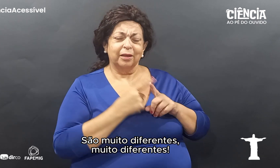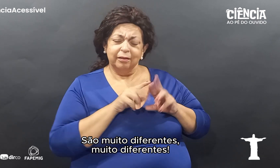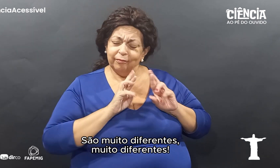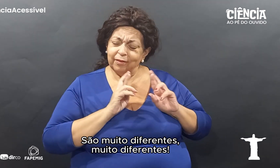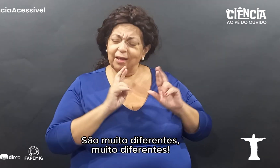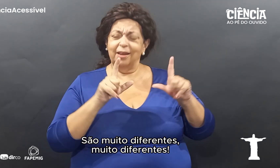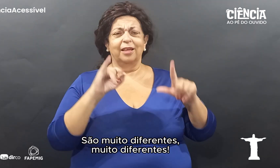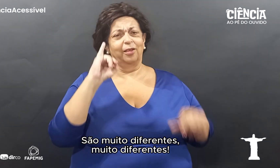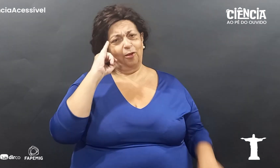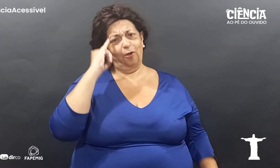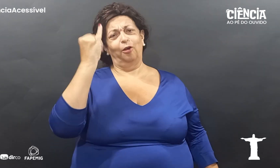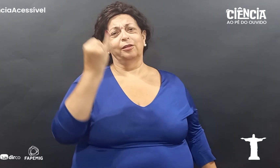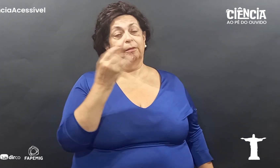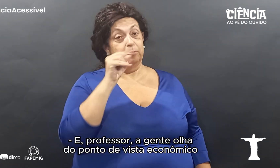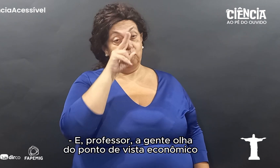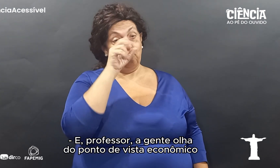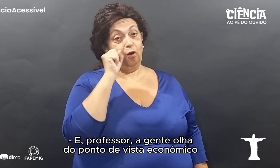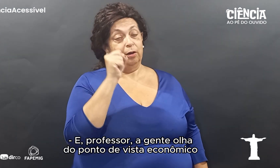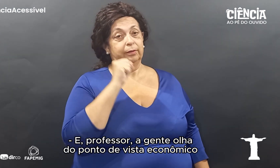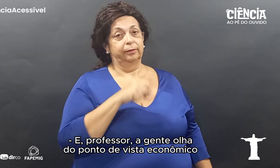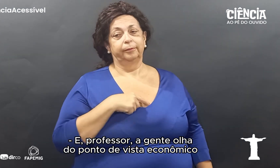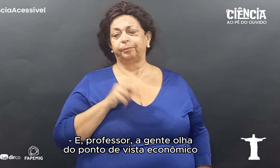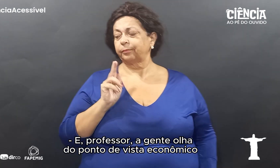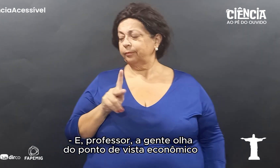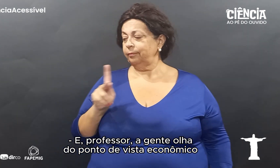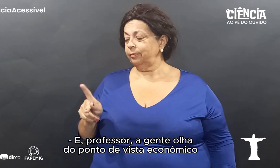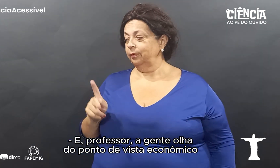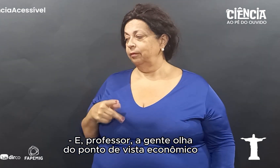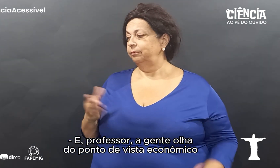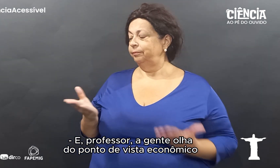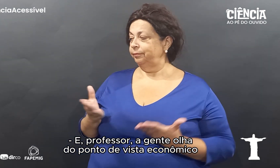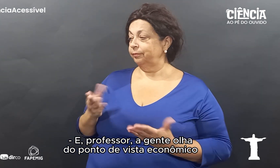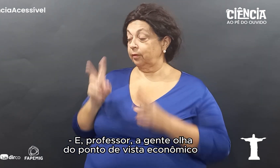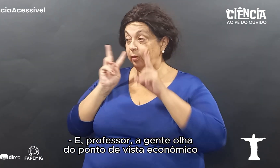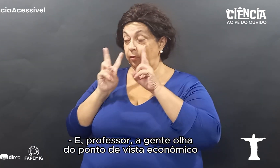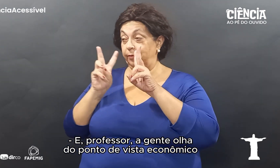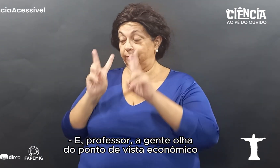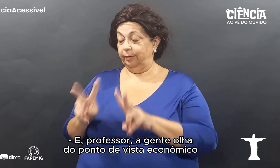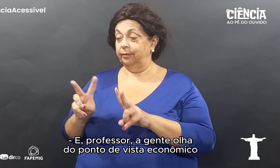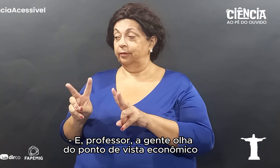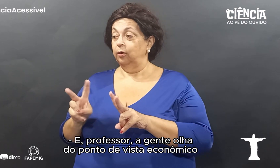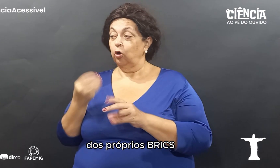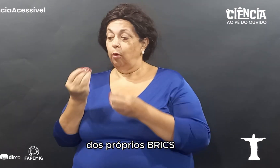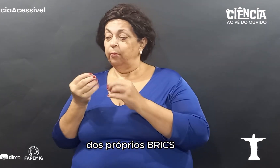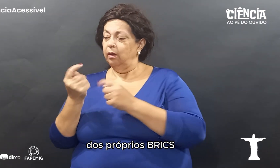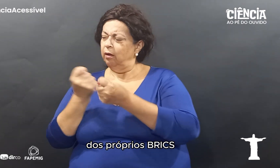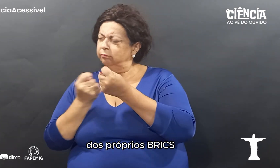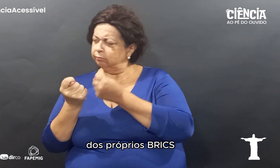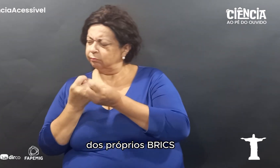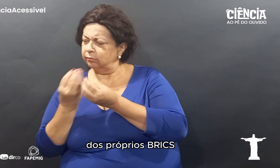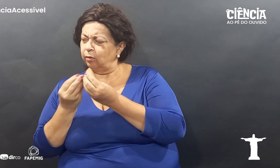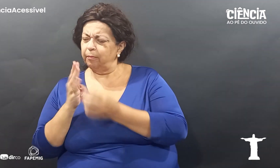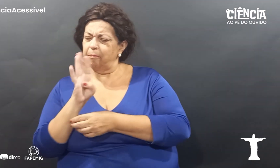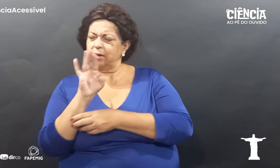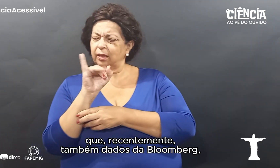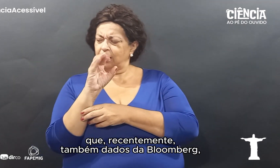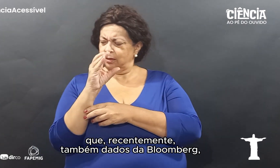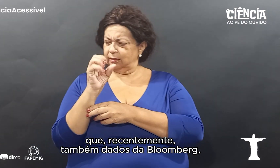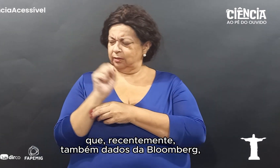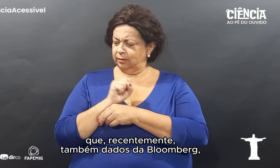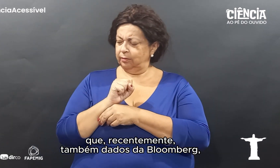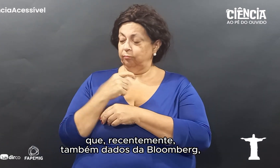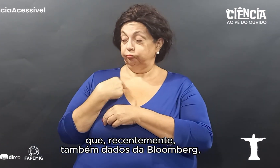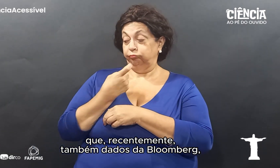diferentes, muito diferentes. E, professor, a gente olha do ponto de vista econômico dos próprios BRICS,